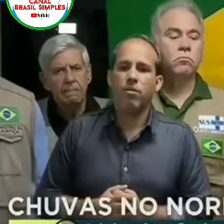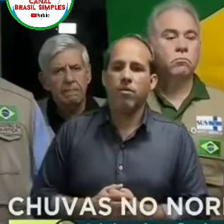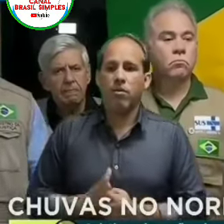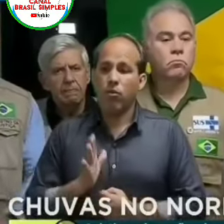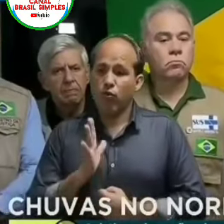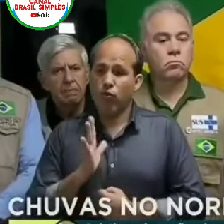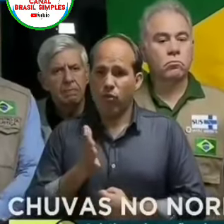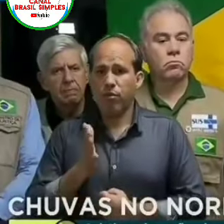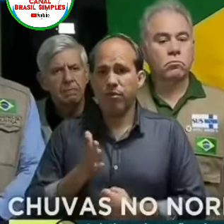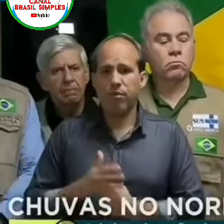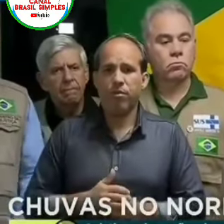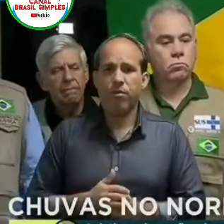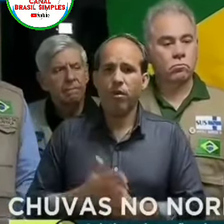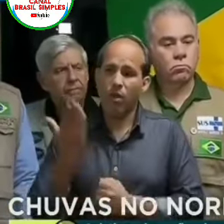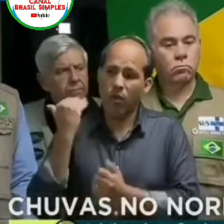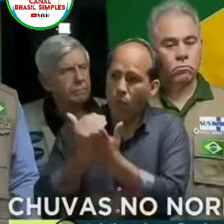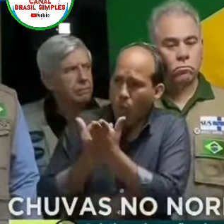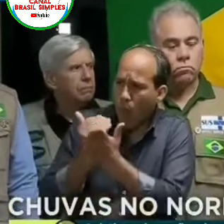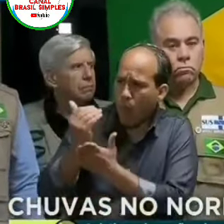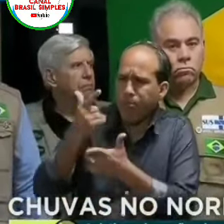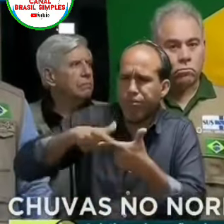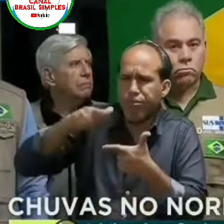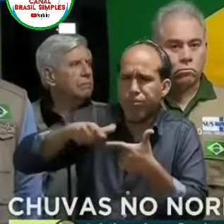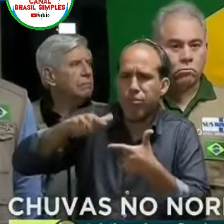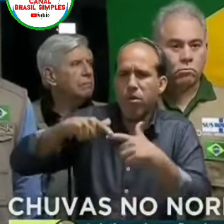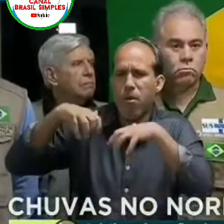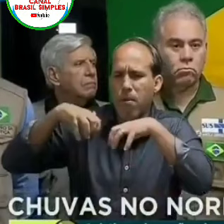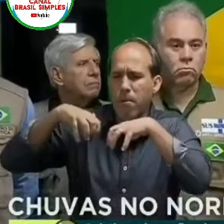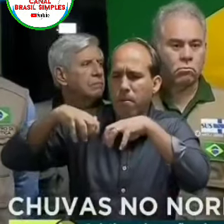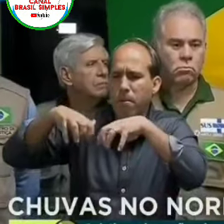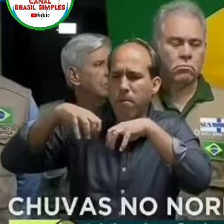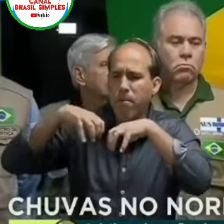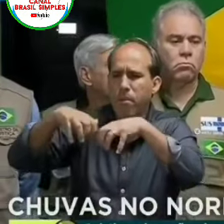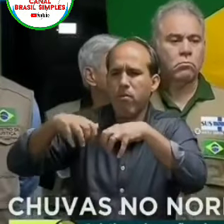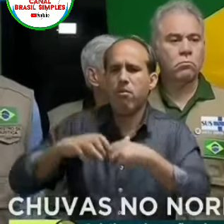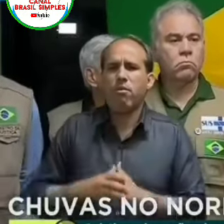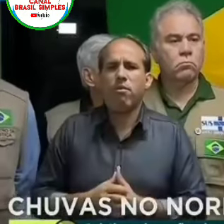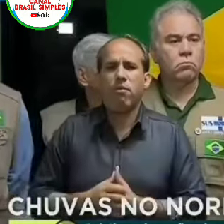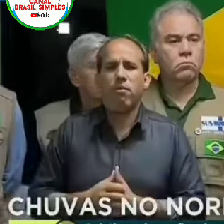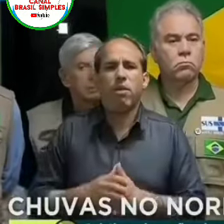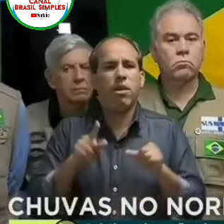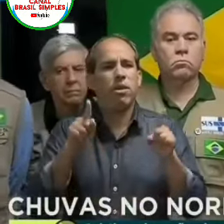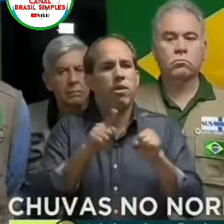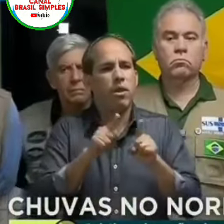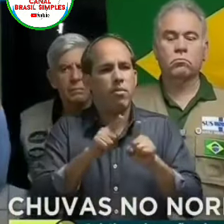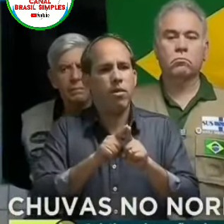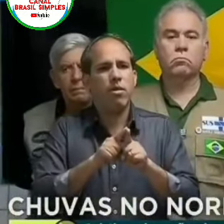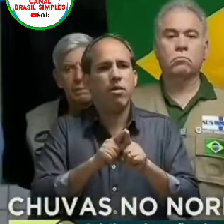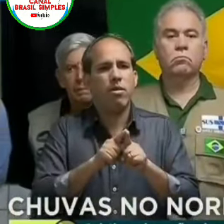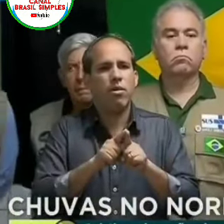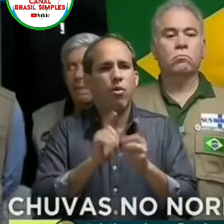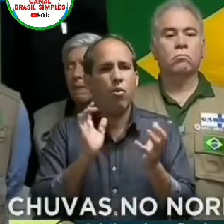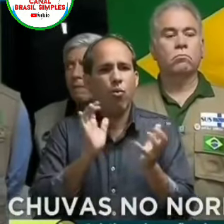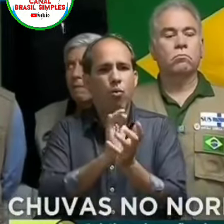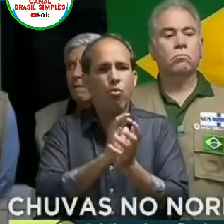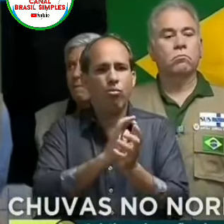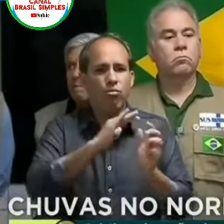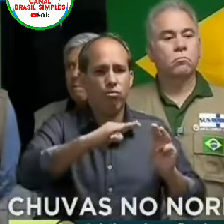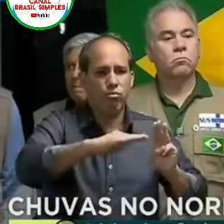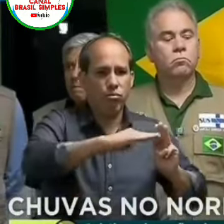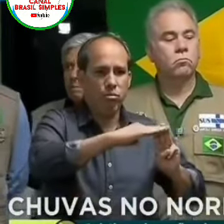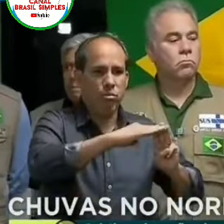Desde o início do problema das chuvas, como de praxe, as Forças